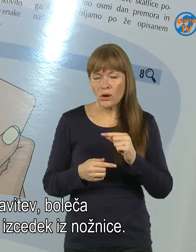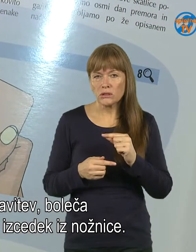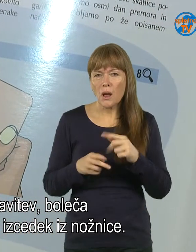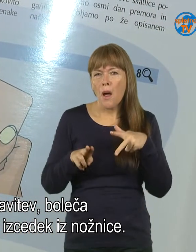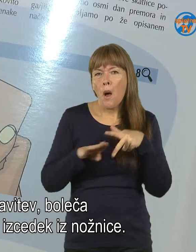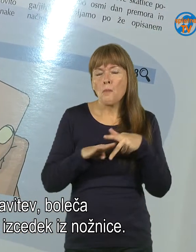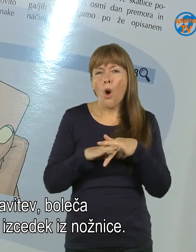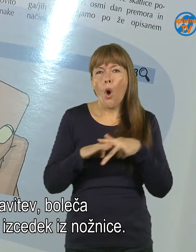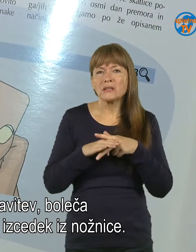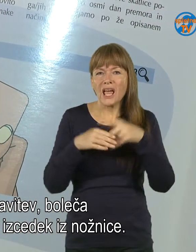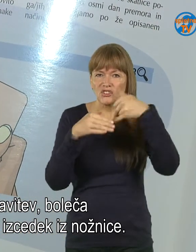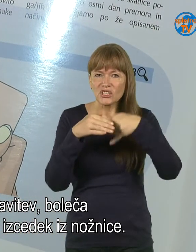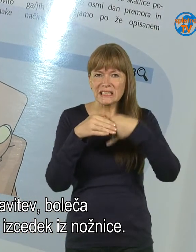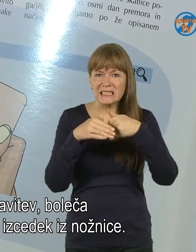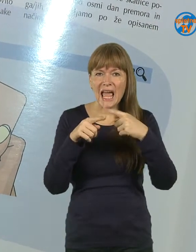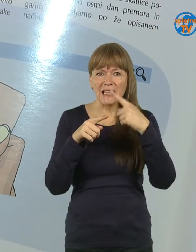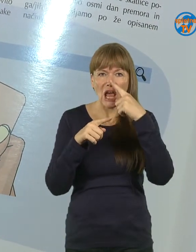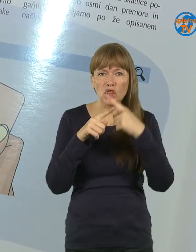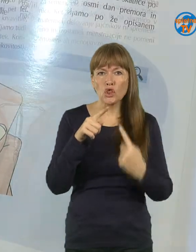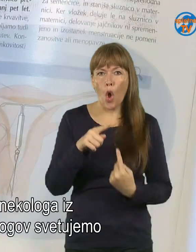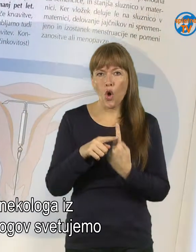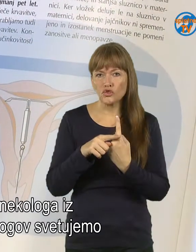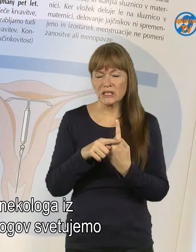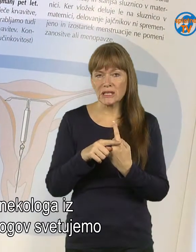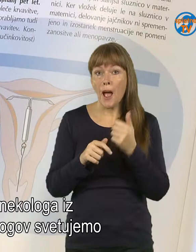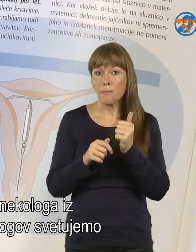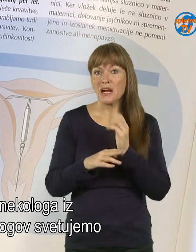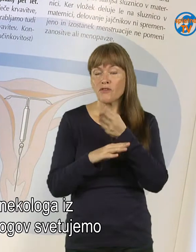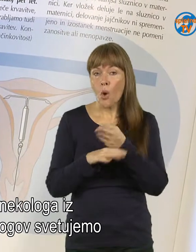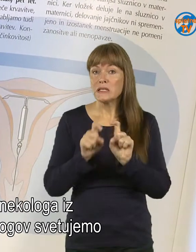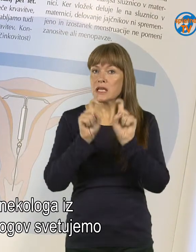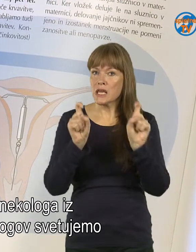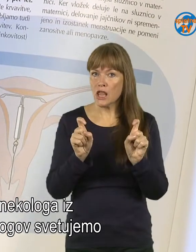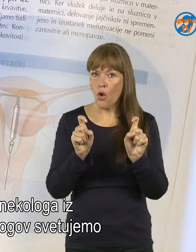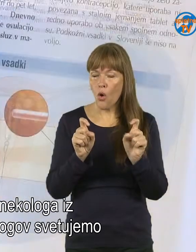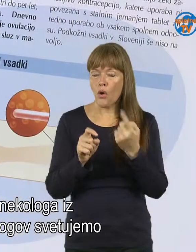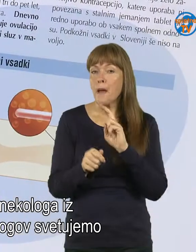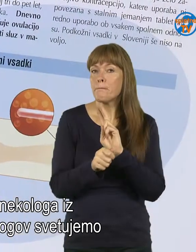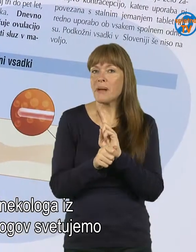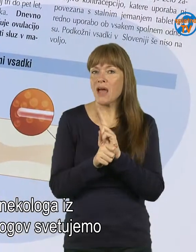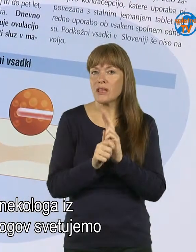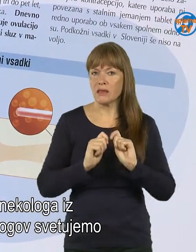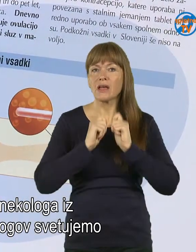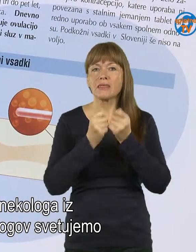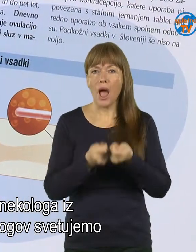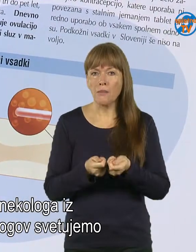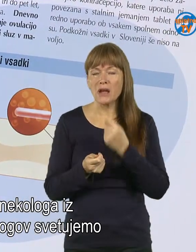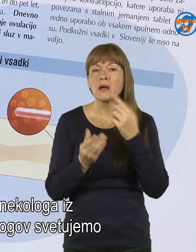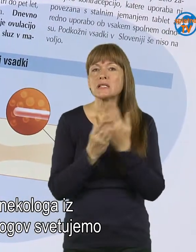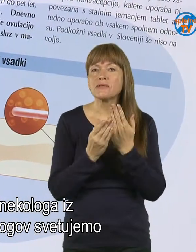moteč izcedek iz nožnice. Prvi obisk ginekologa iz preventivnih namenov svetujemo